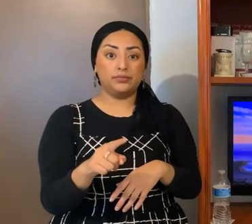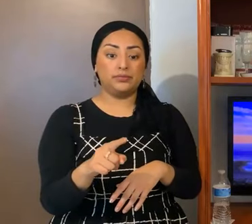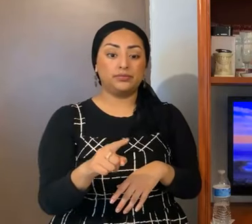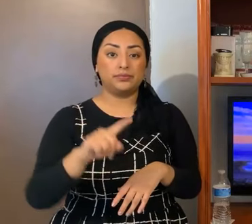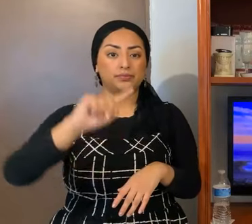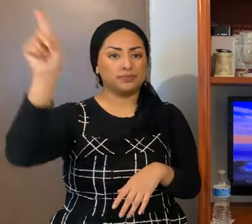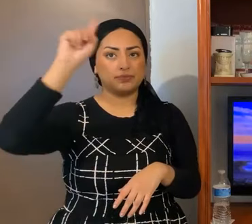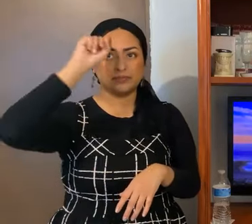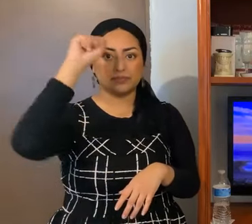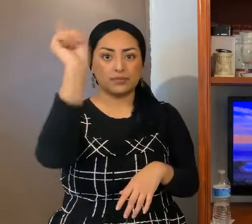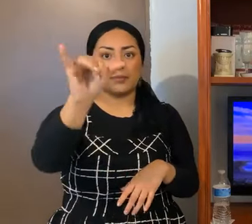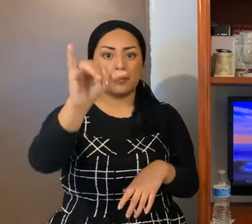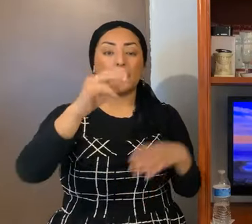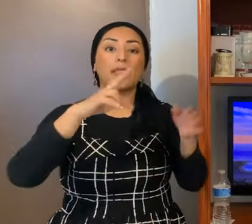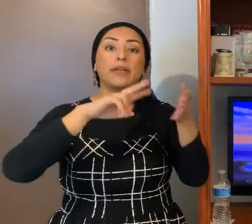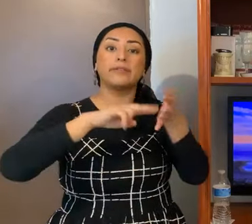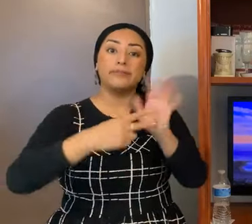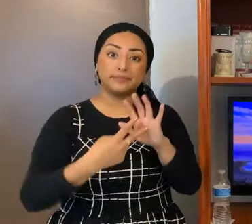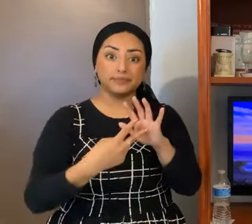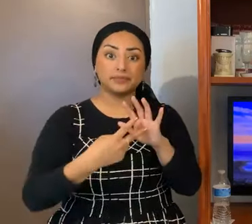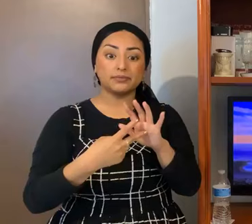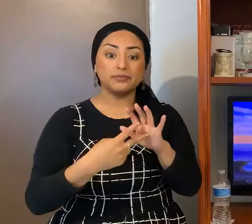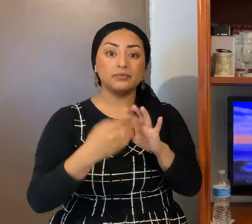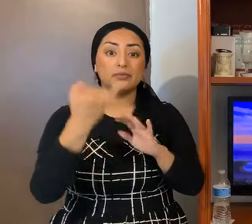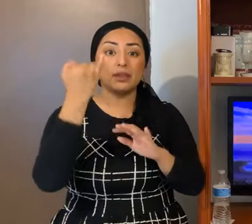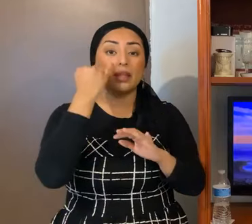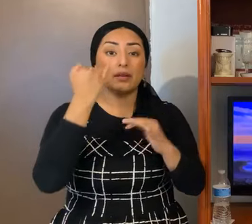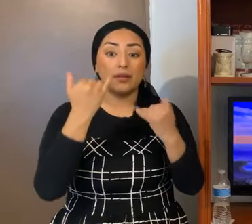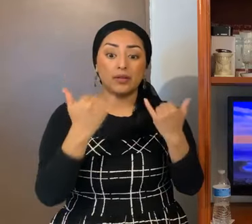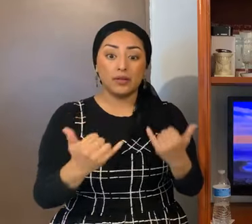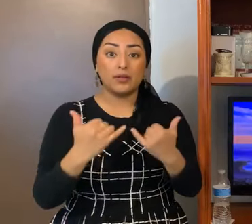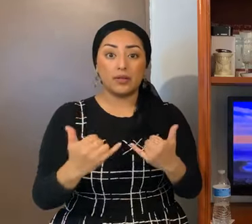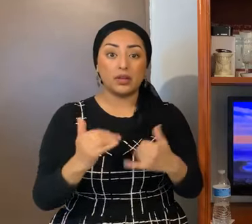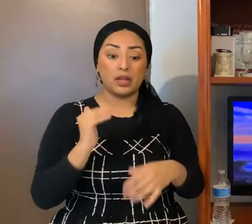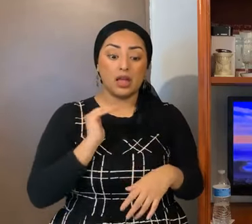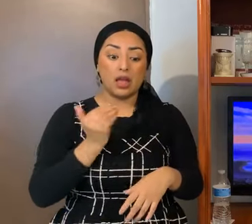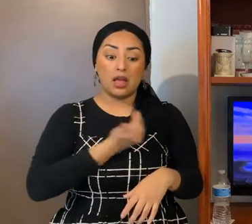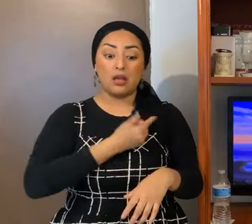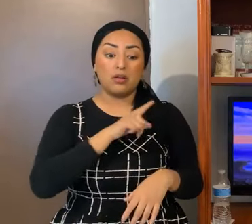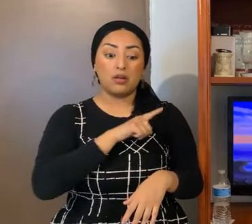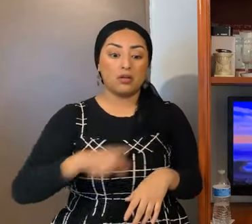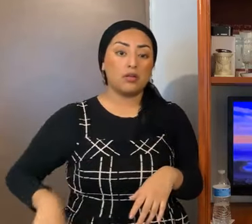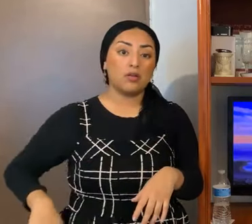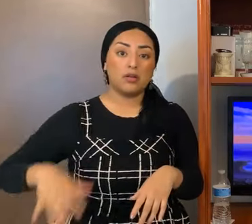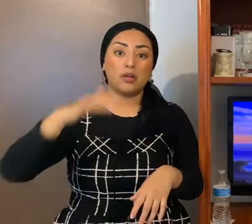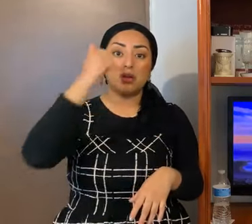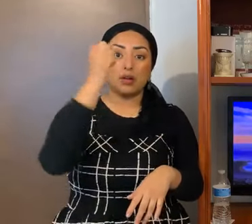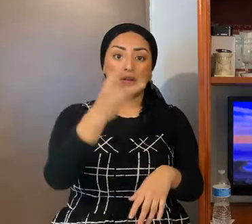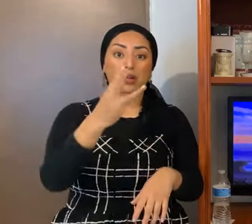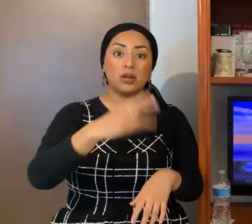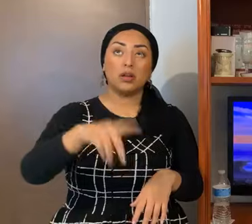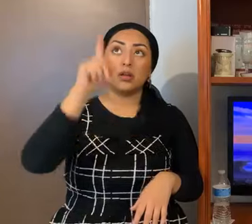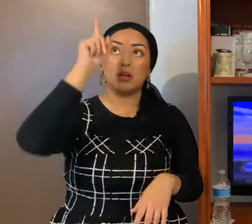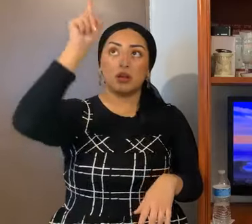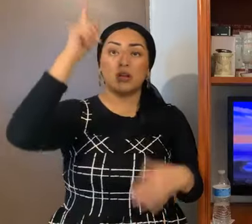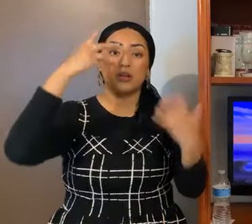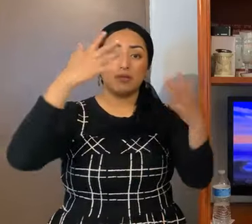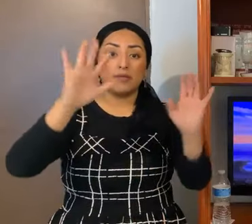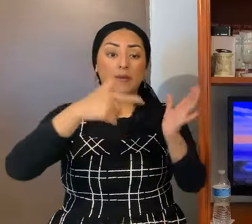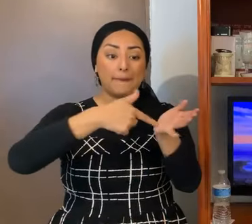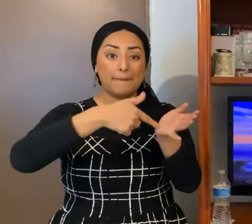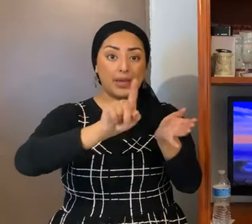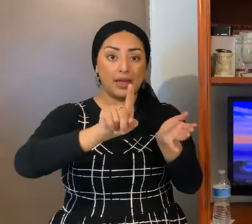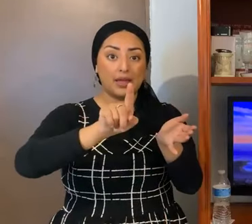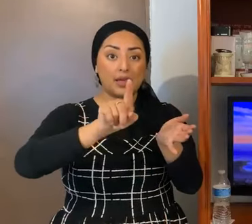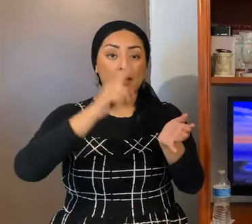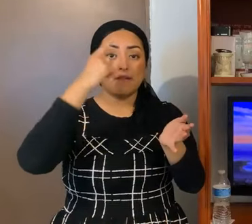nuevecitos, perpetuo. Es decir, que el hecho de que hoy nuestro Adón Yahshua HaMashiach, Él haya pagado el precio